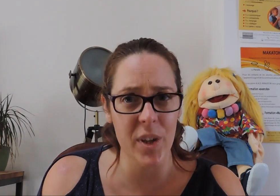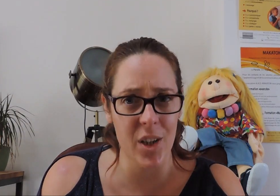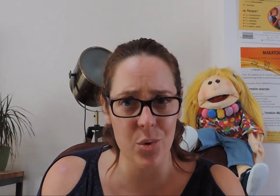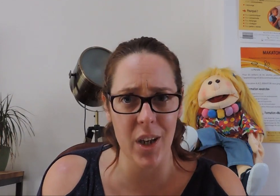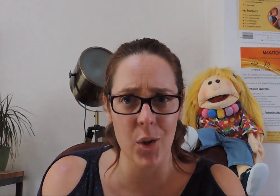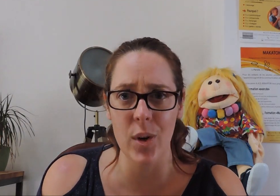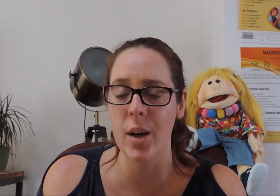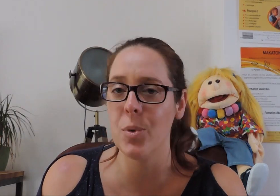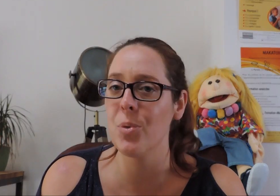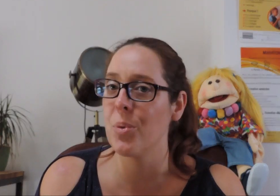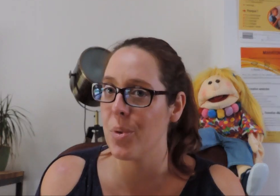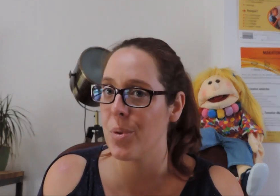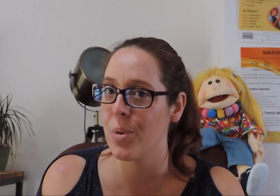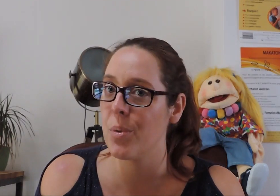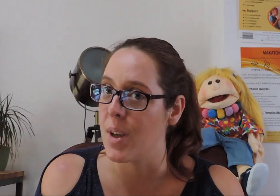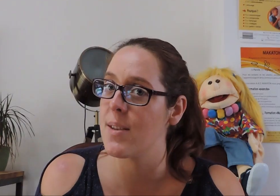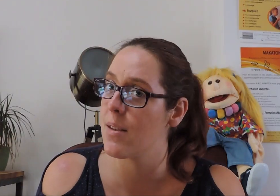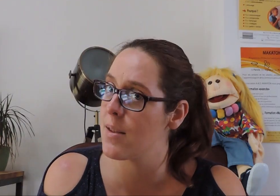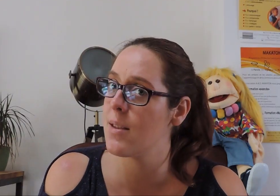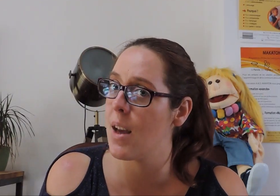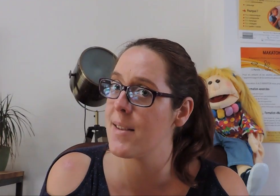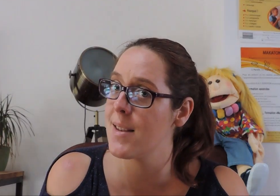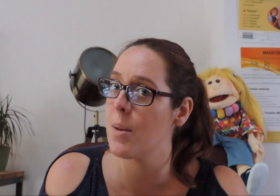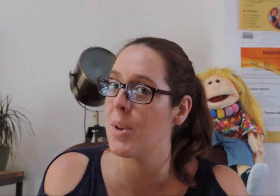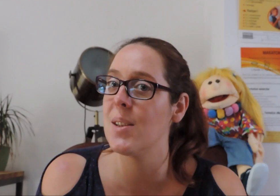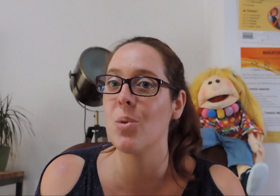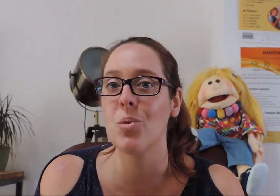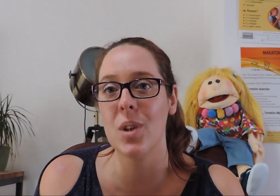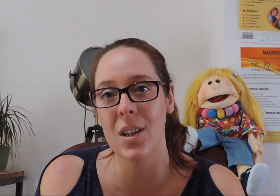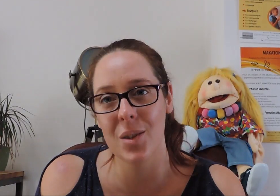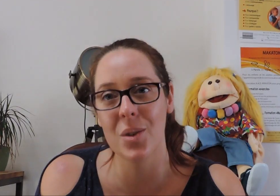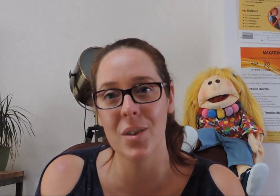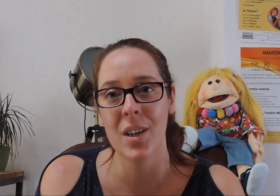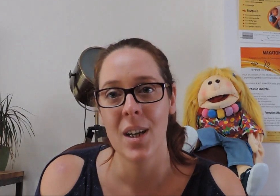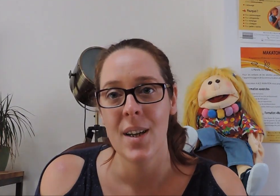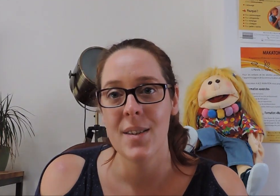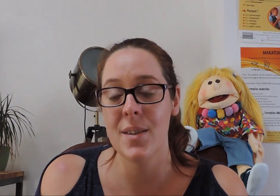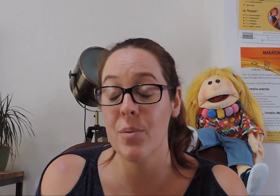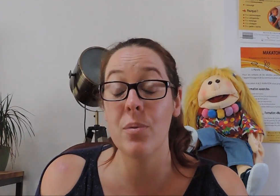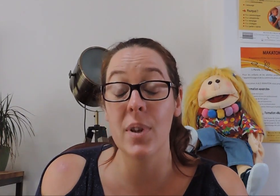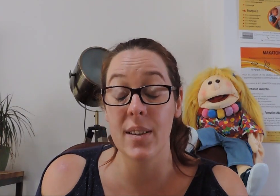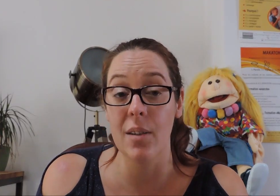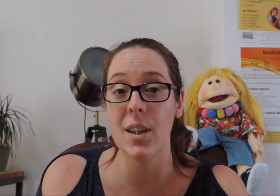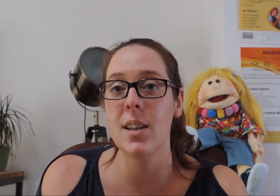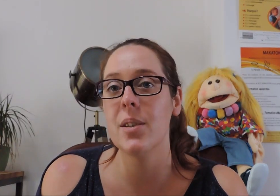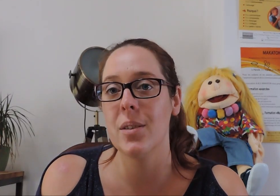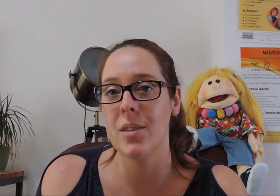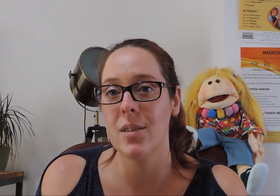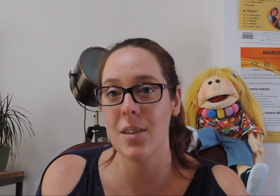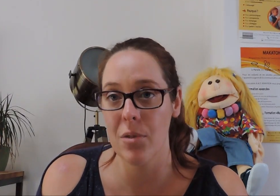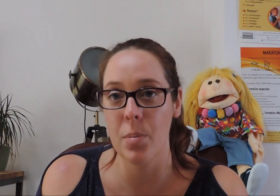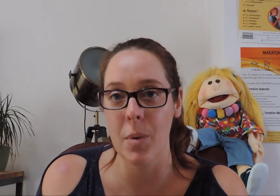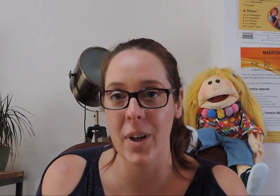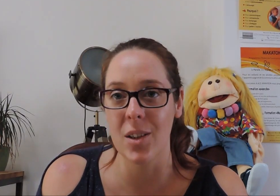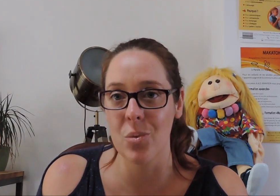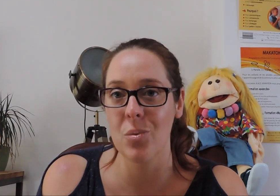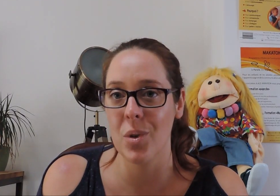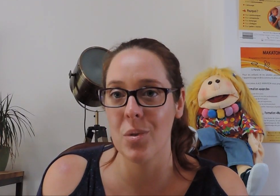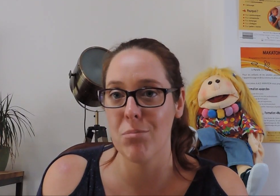remis à jour régulièrement donc euh ouais c'est assez sympathique en tout cas euh si vous voulez travailler euh développer le Makaton euh